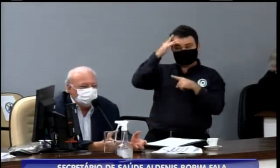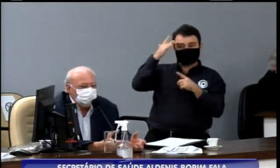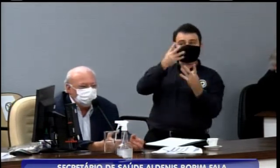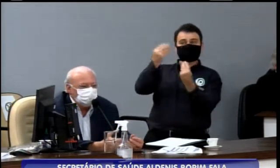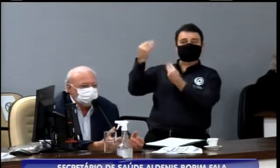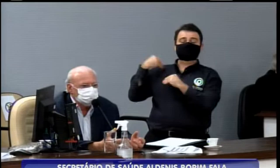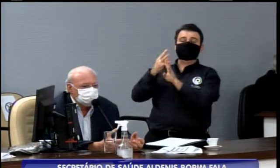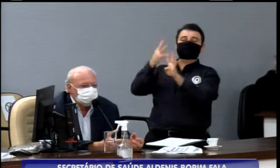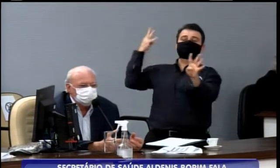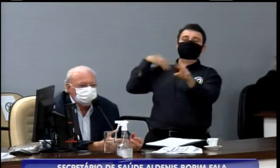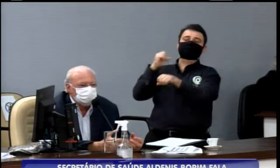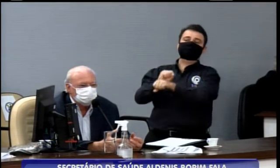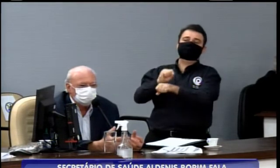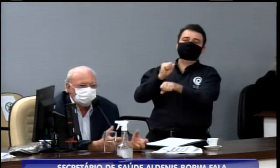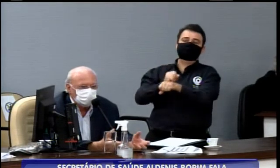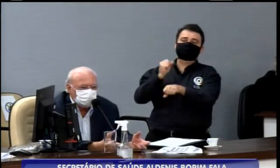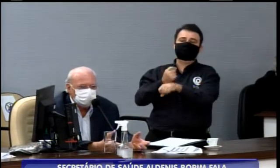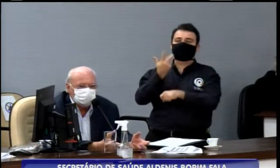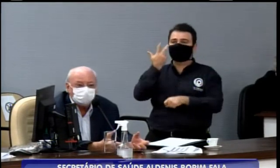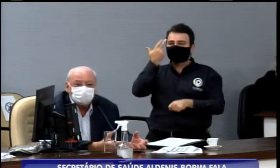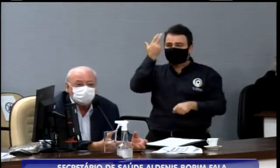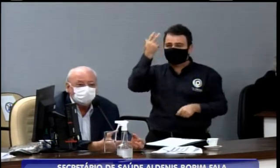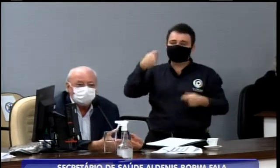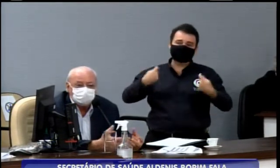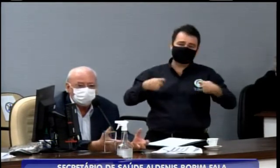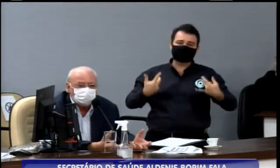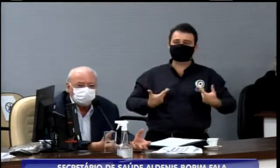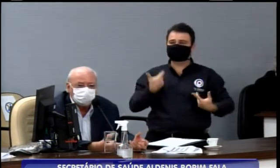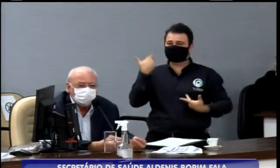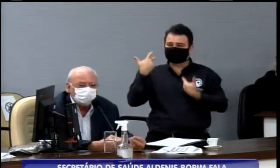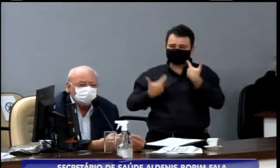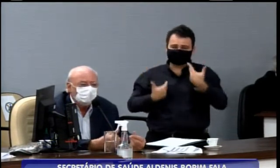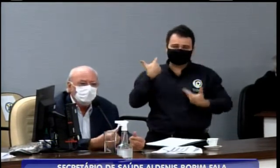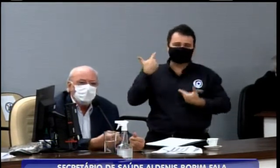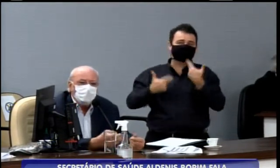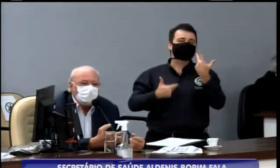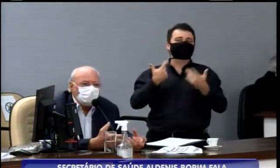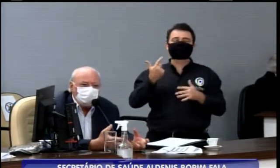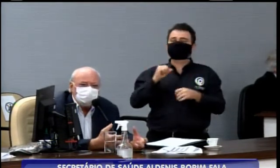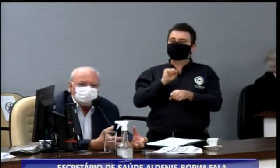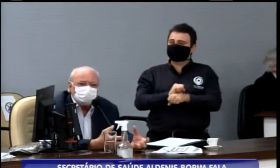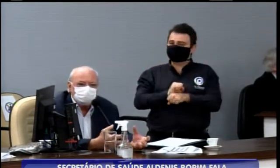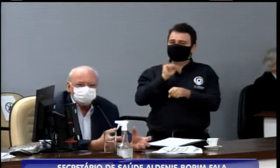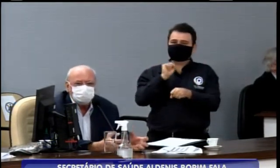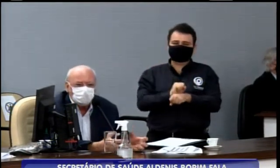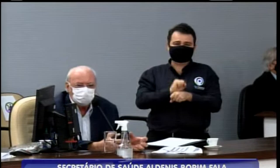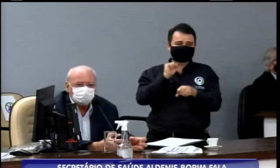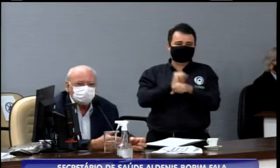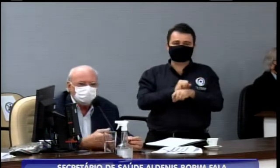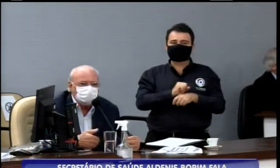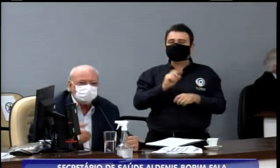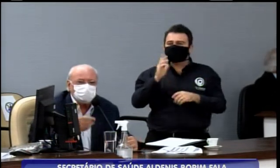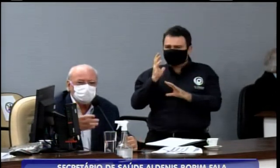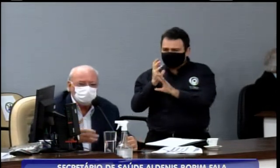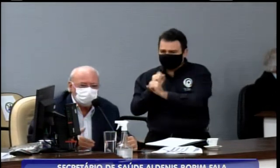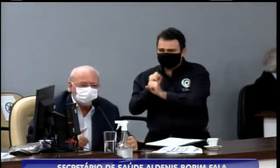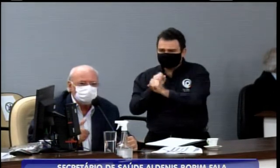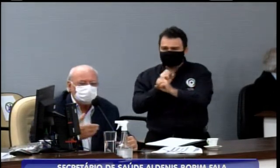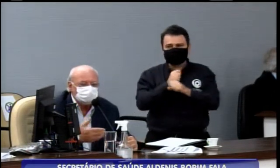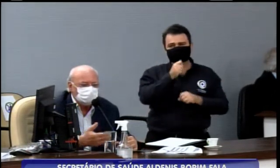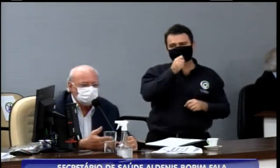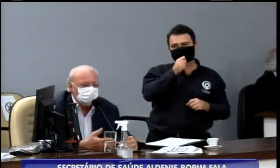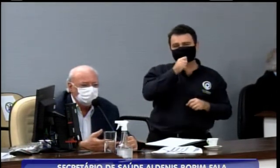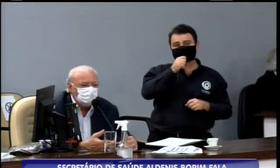demanda reprimida de cirurgia são enormes, nós não temos esses números ainda fechados, porque está